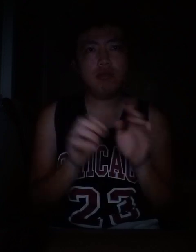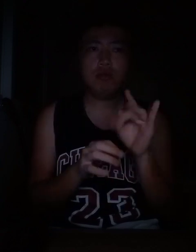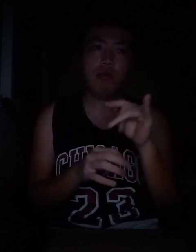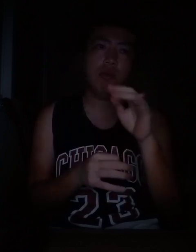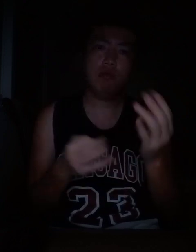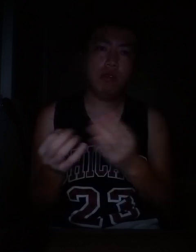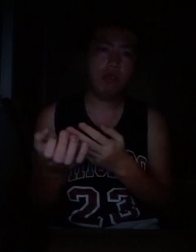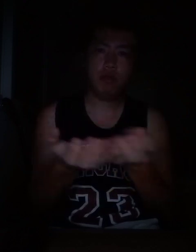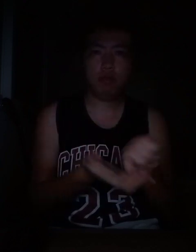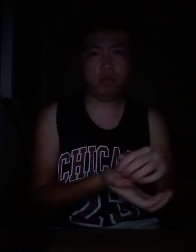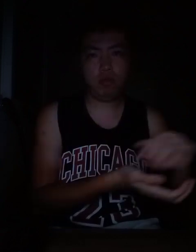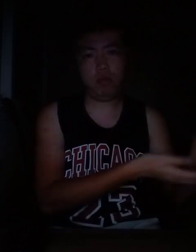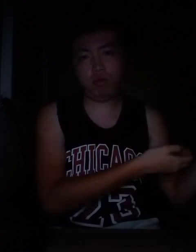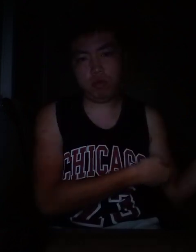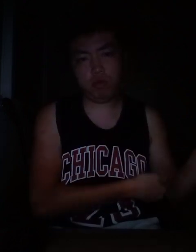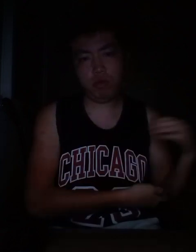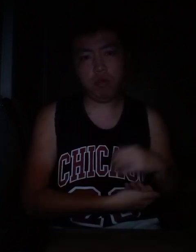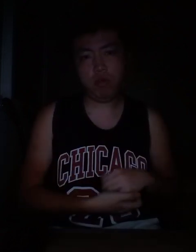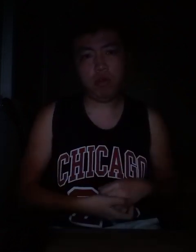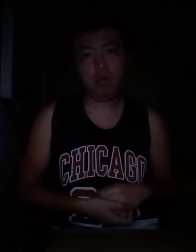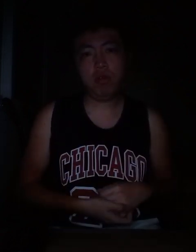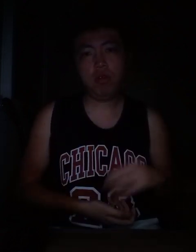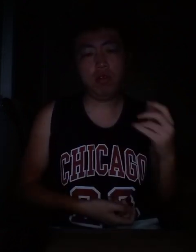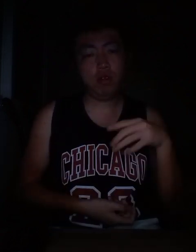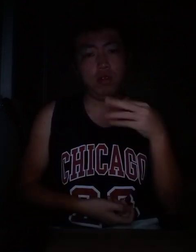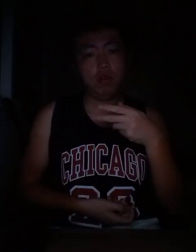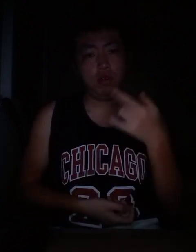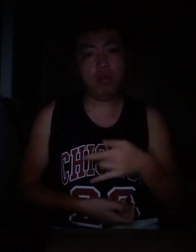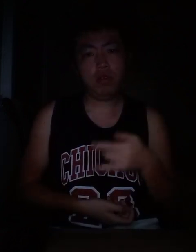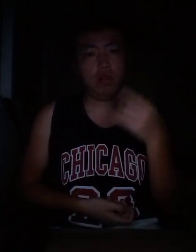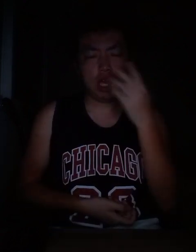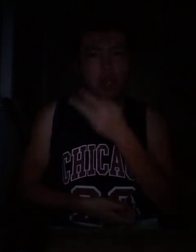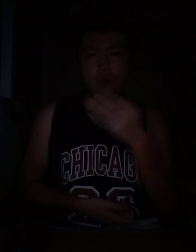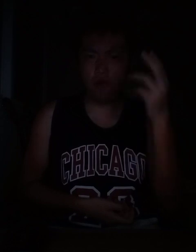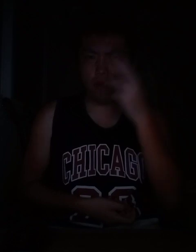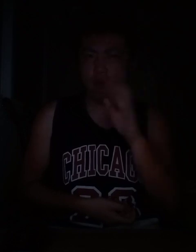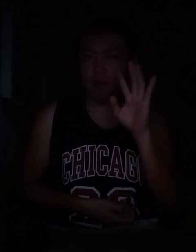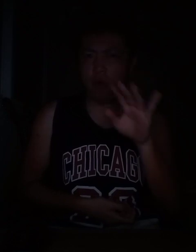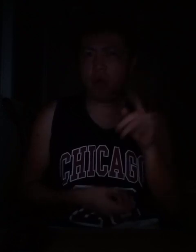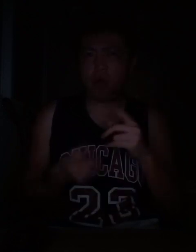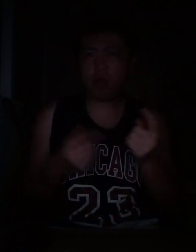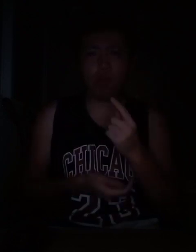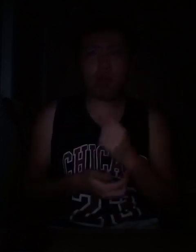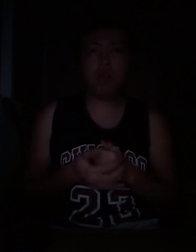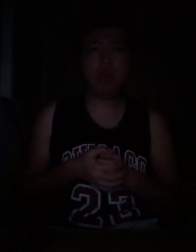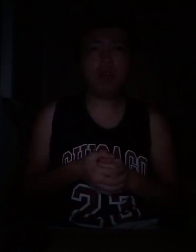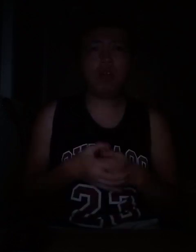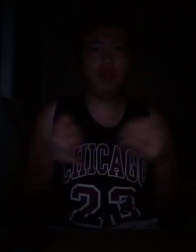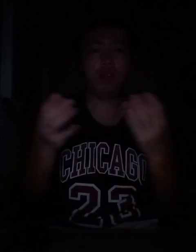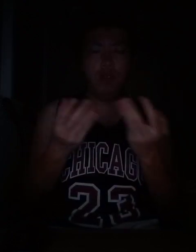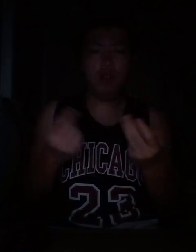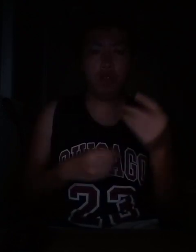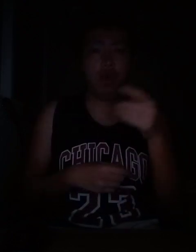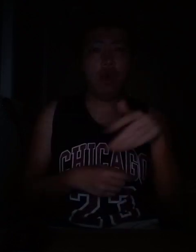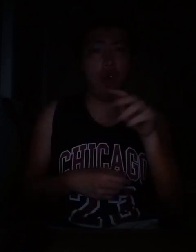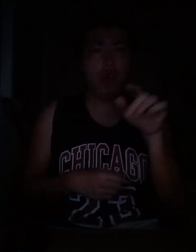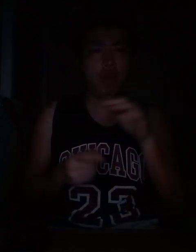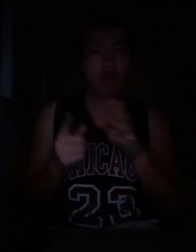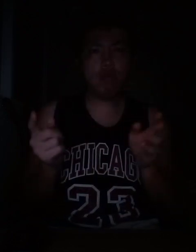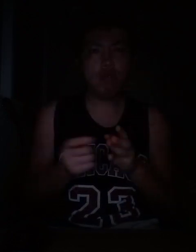검찰에 넘겨졌습니다. 제주경찰청은 선거를 앞둔 지난해 하반기부터 조합원들에게 현금과 물품 등을